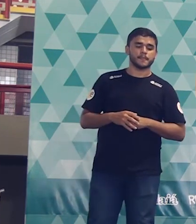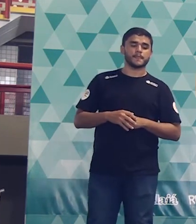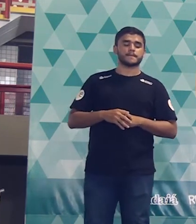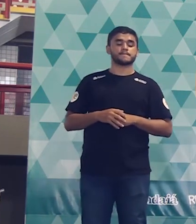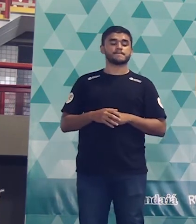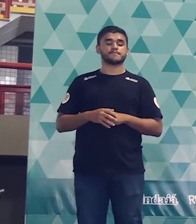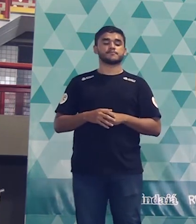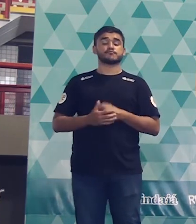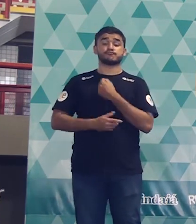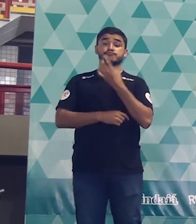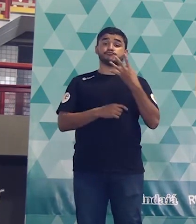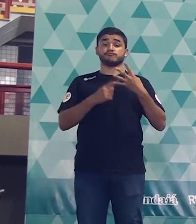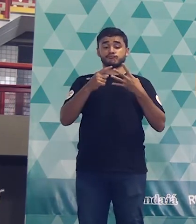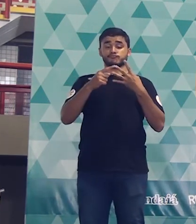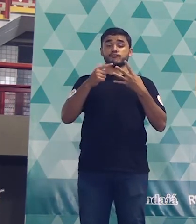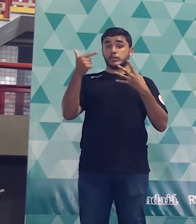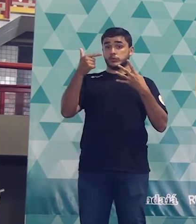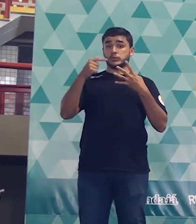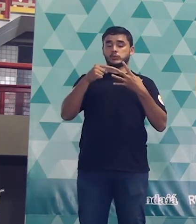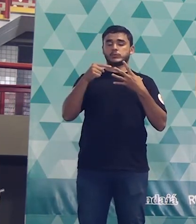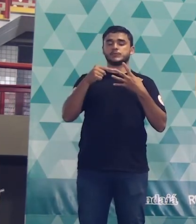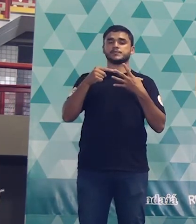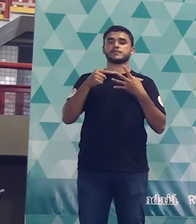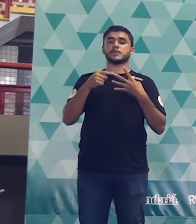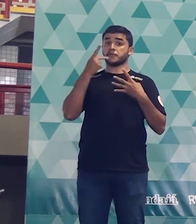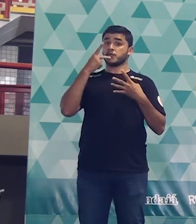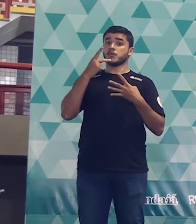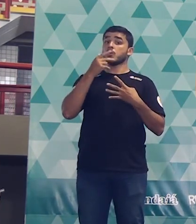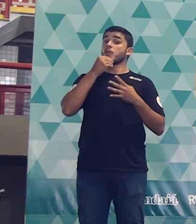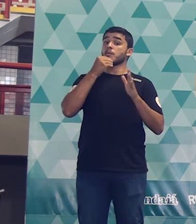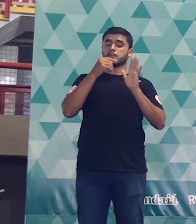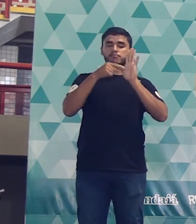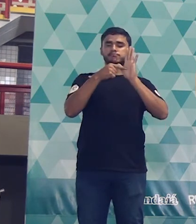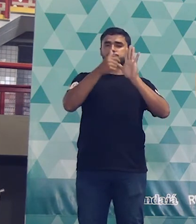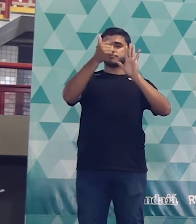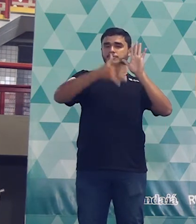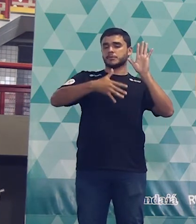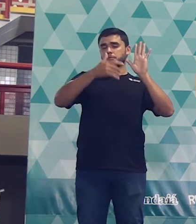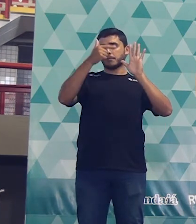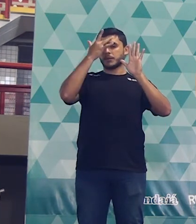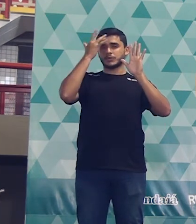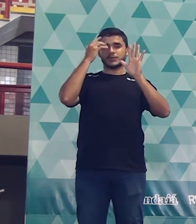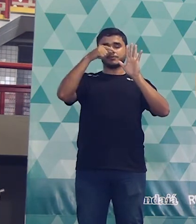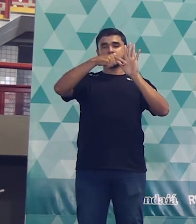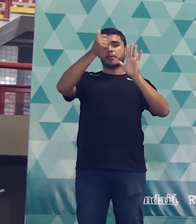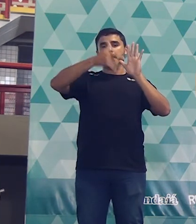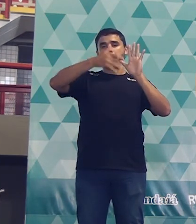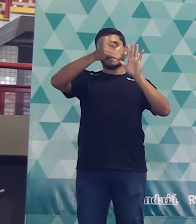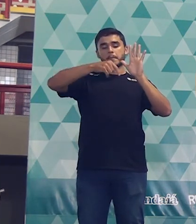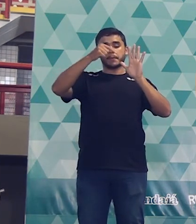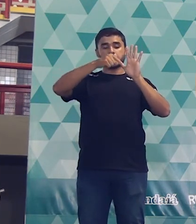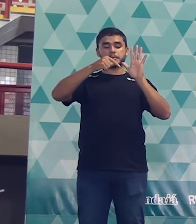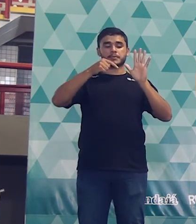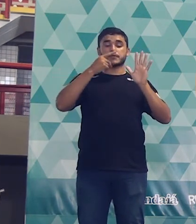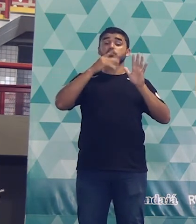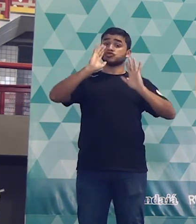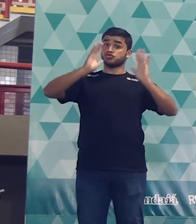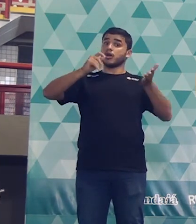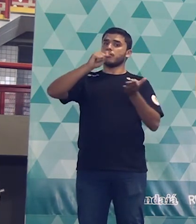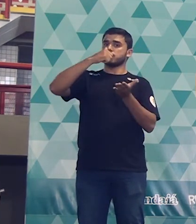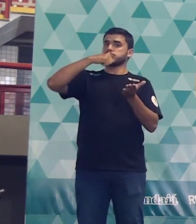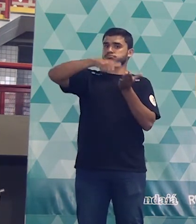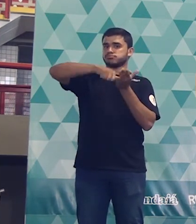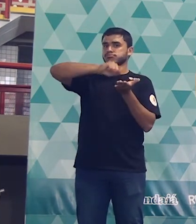O segundo ponto aí diz assim, ó: o eu lírico confessa que já escreveu carta de amor. Terceiro, o eu